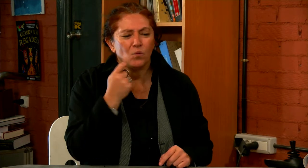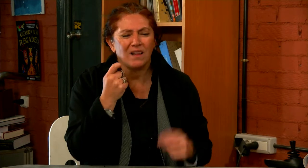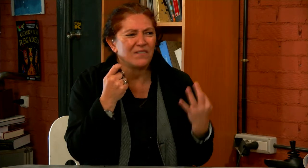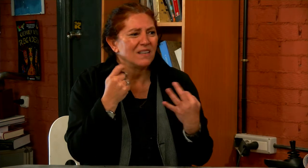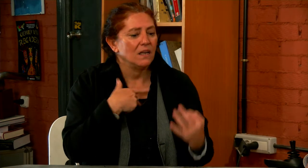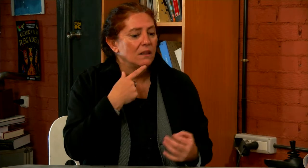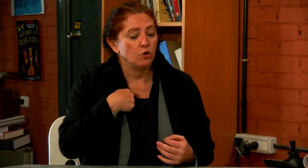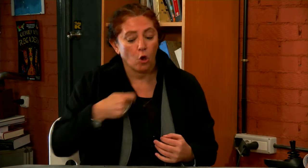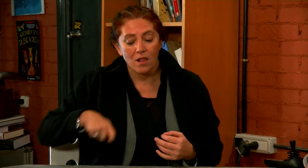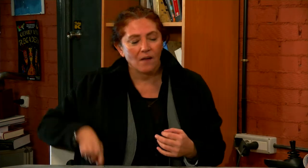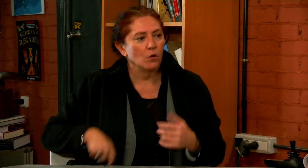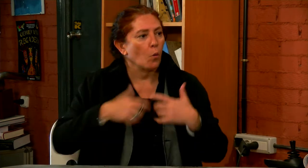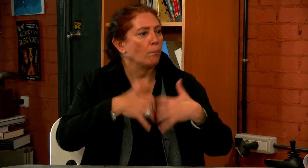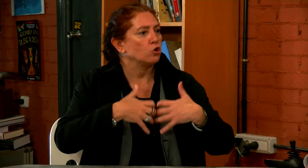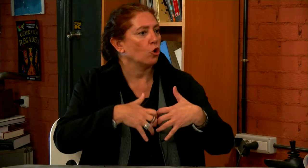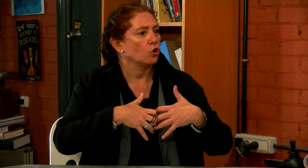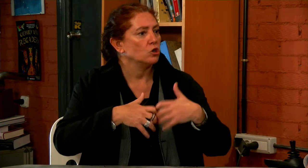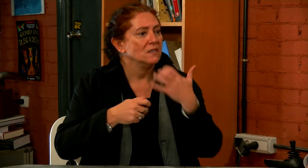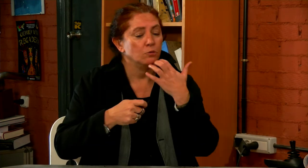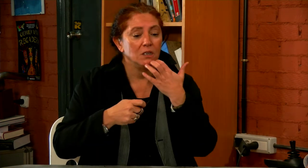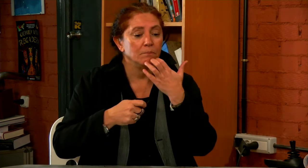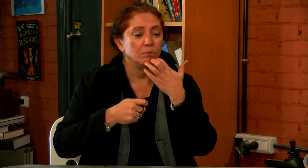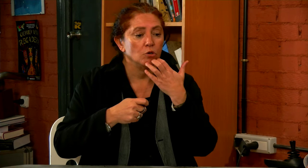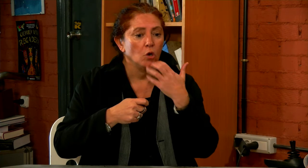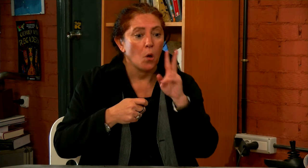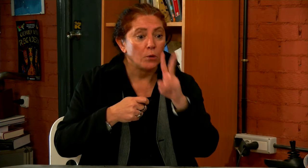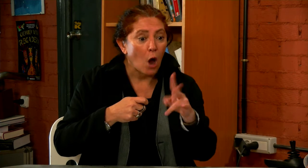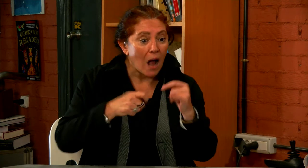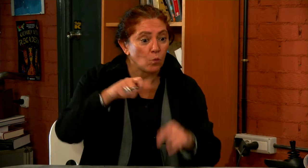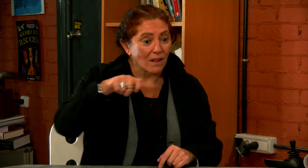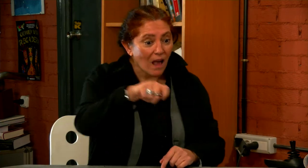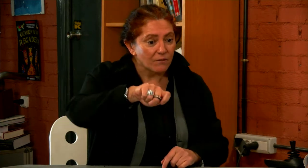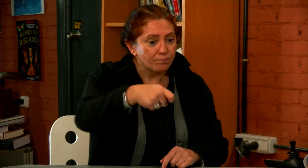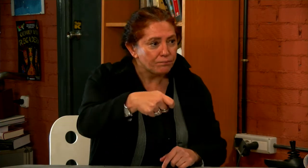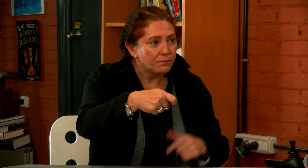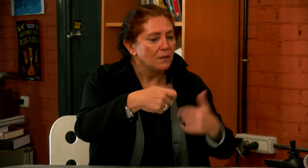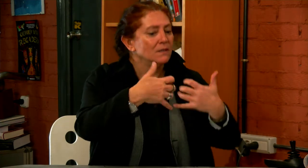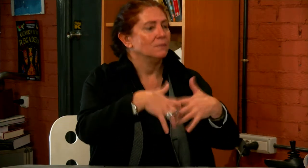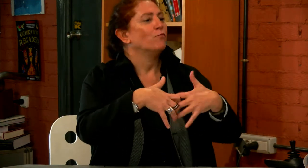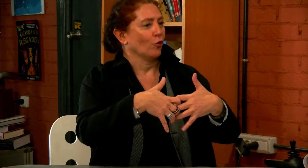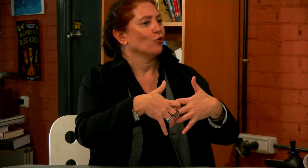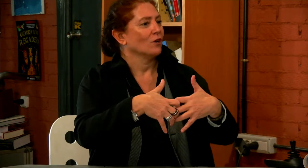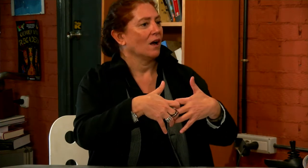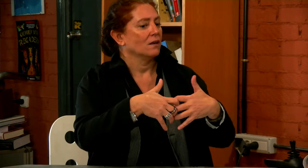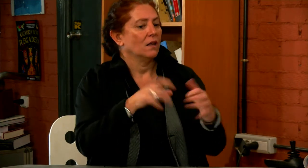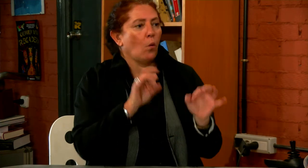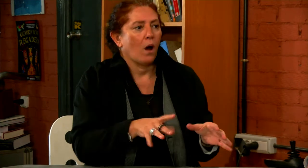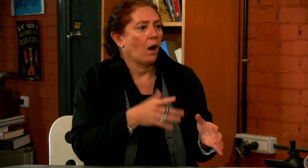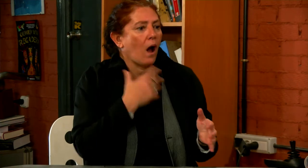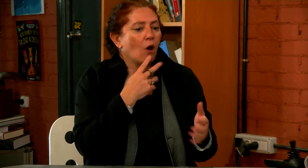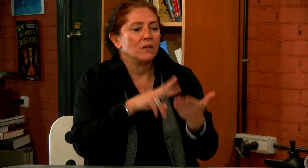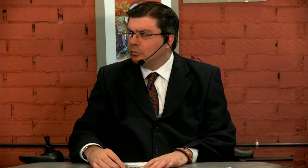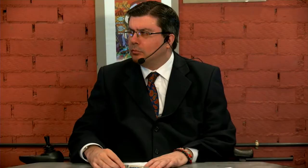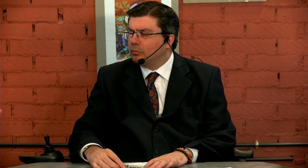tuviéramos como una llave, pero una llave, yo además los puse en la asamblea, esa llave que arranca el motor del coche. En el momento que tenemos